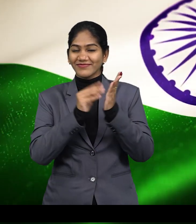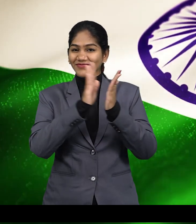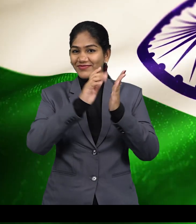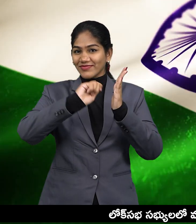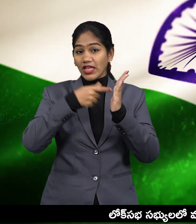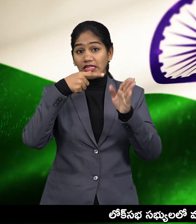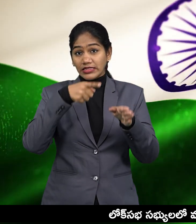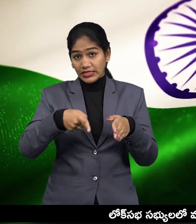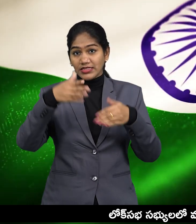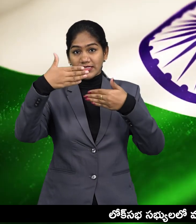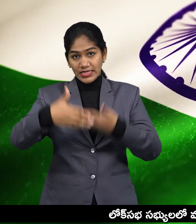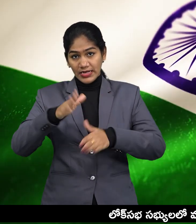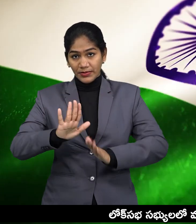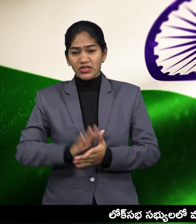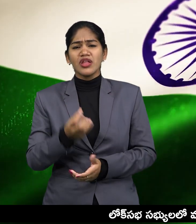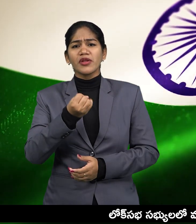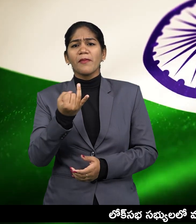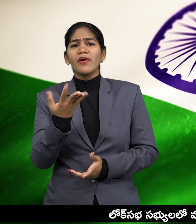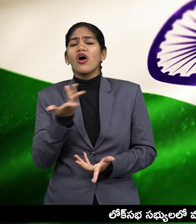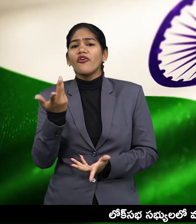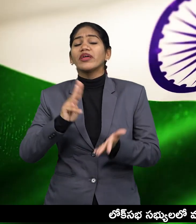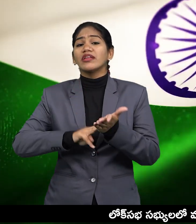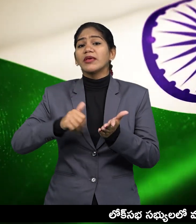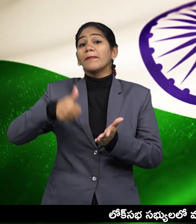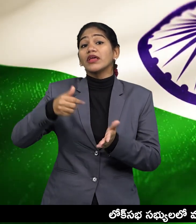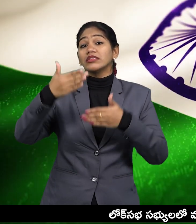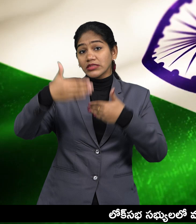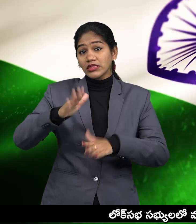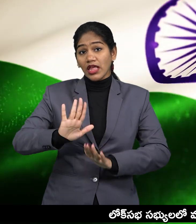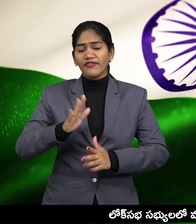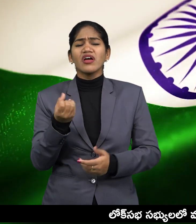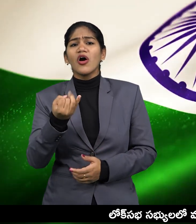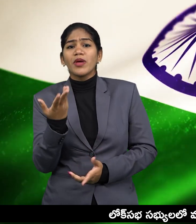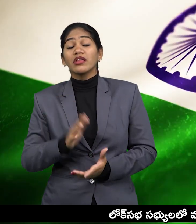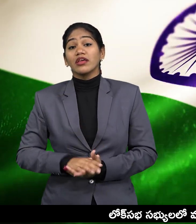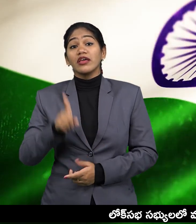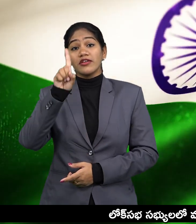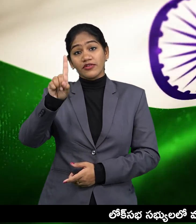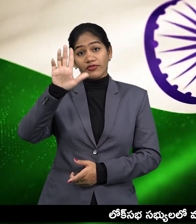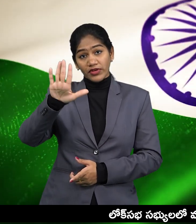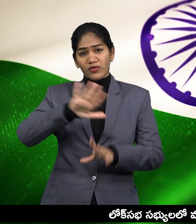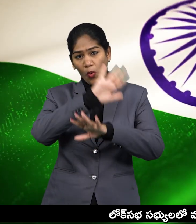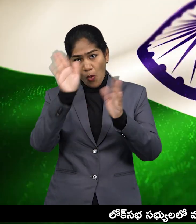రాజ్యాంగం మొత్తం లోక్సభ సభ్యులతో మంత్రుల సంఖ్యను 15%కి పరిమితం చేసింది.